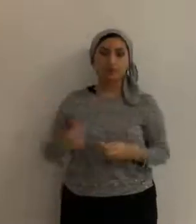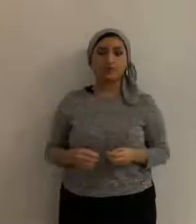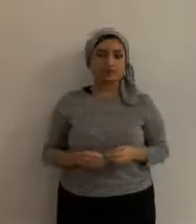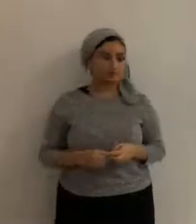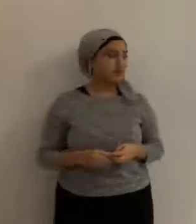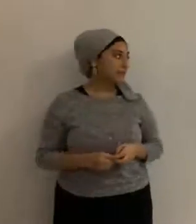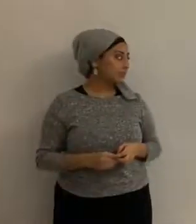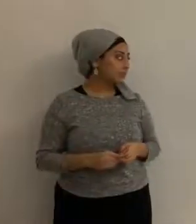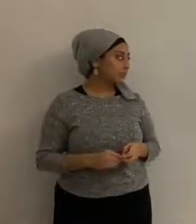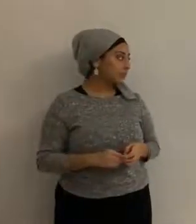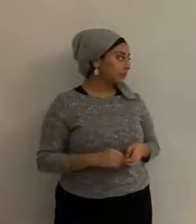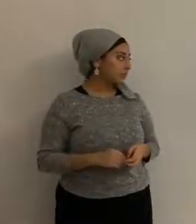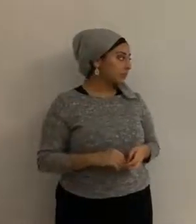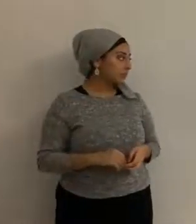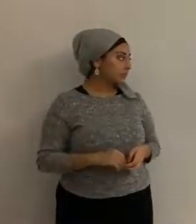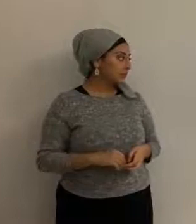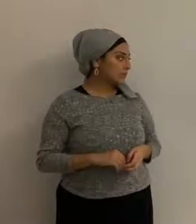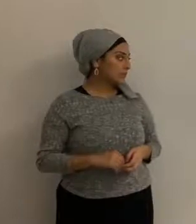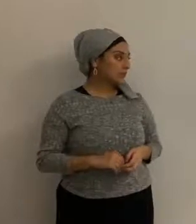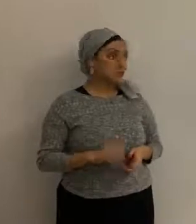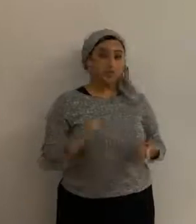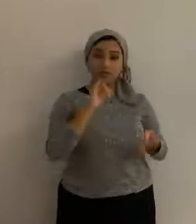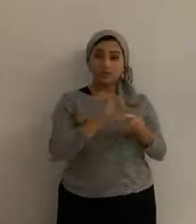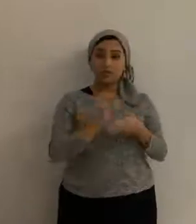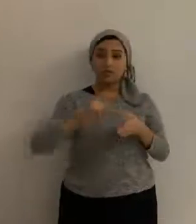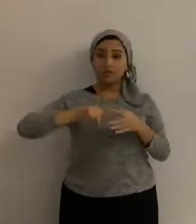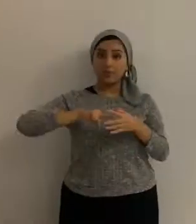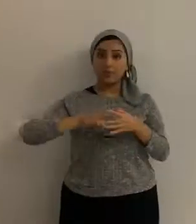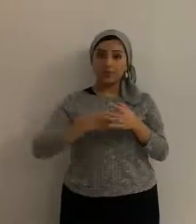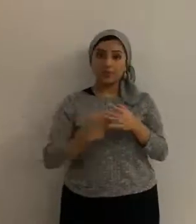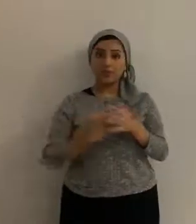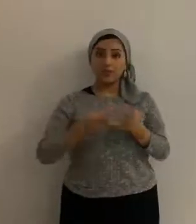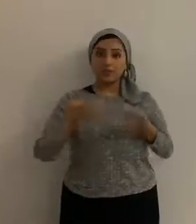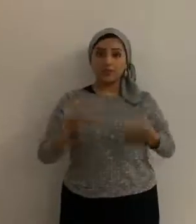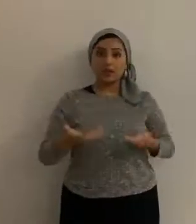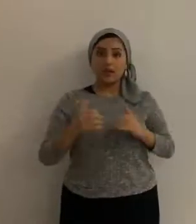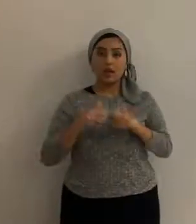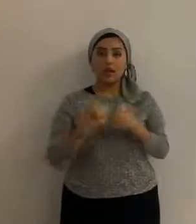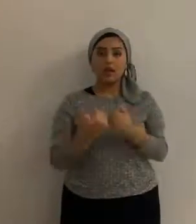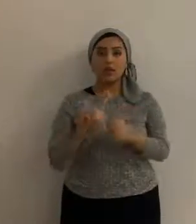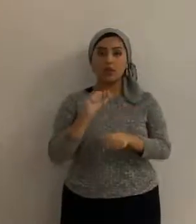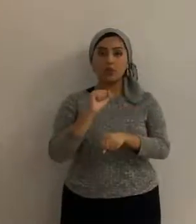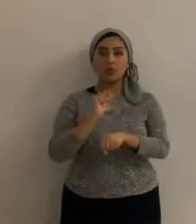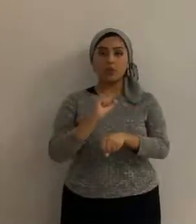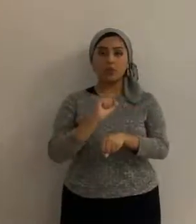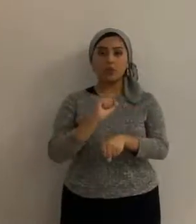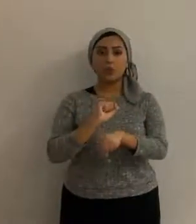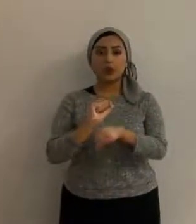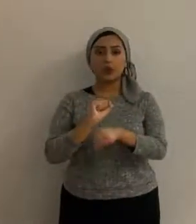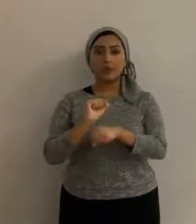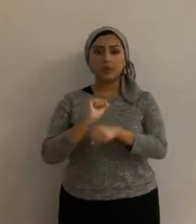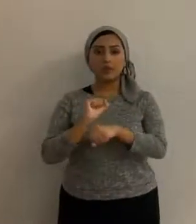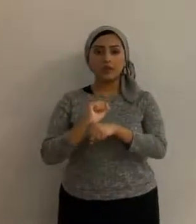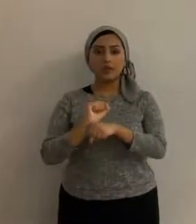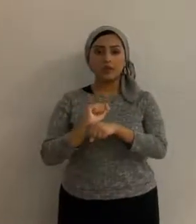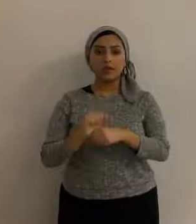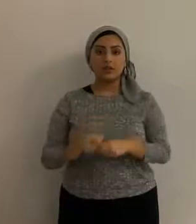Este es el principio de las cargas o de cómo trabaja una cimentación de pilotes. Aquí lo